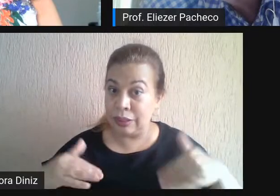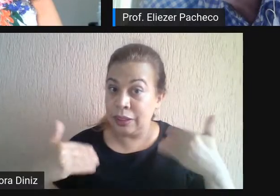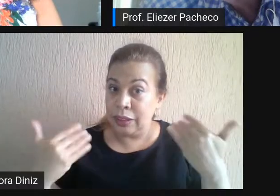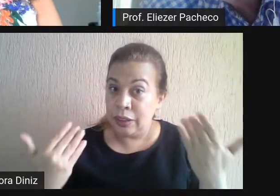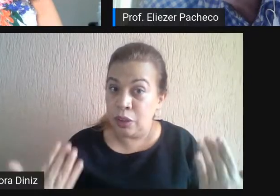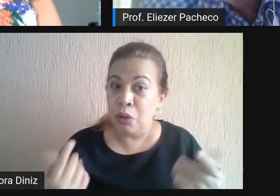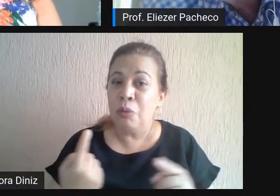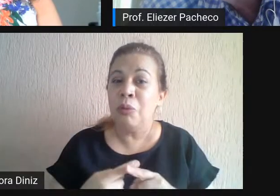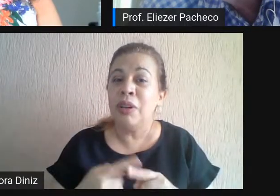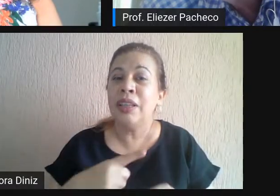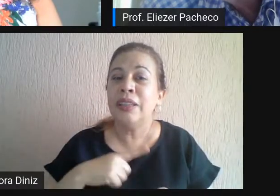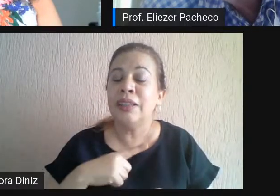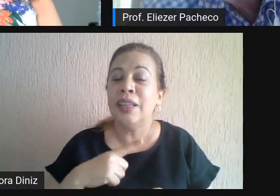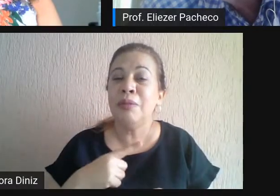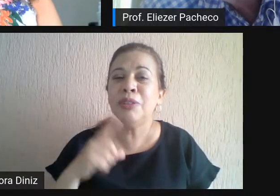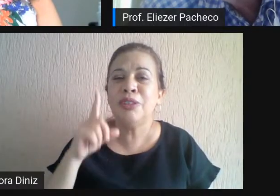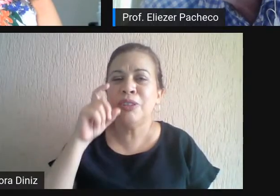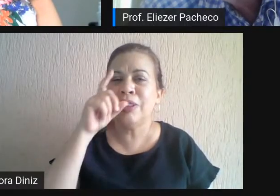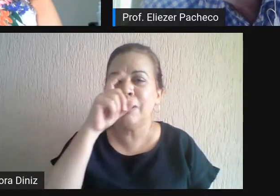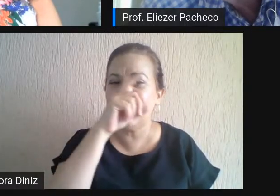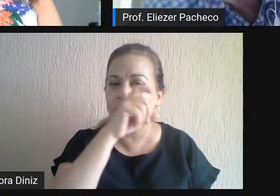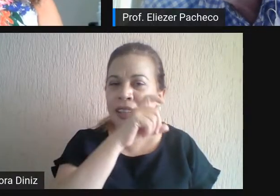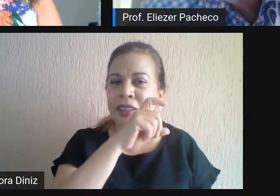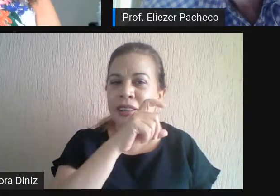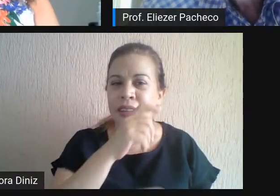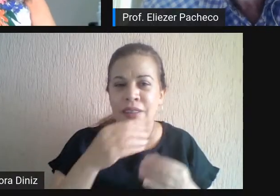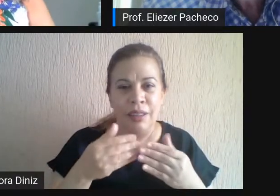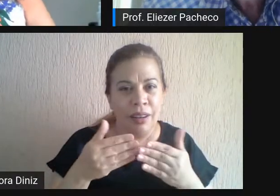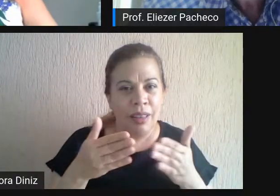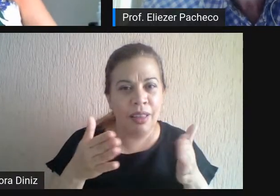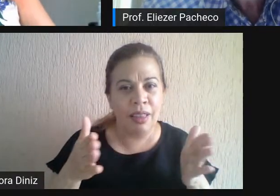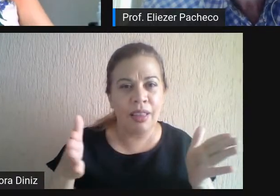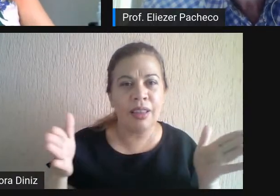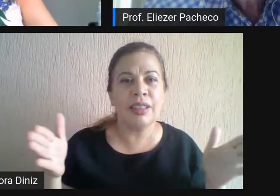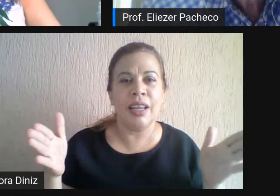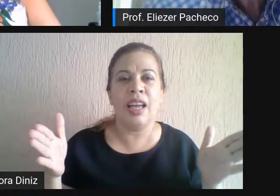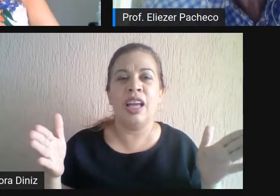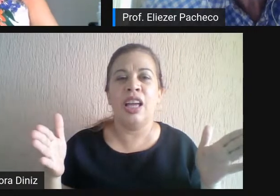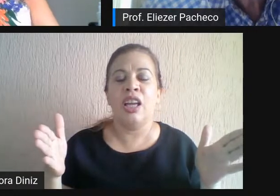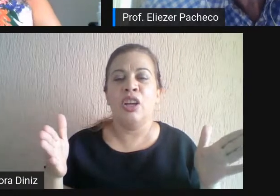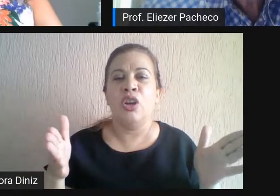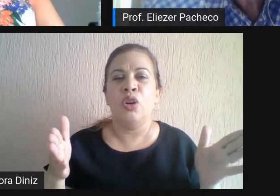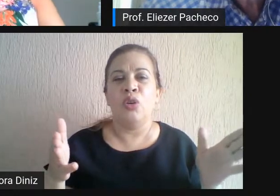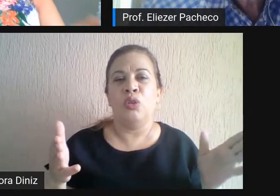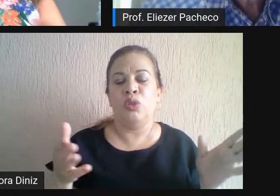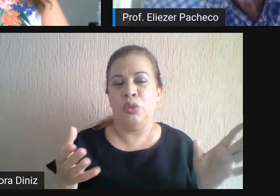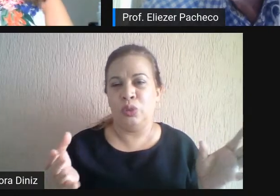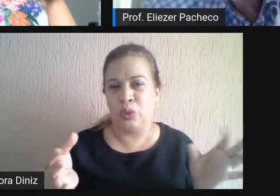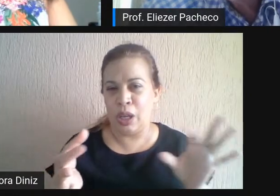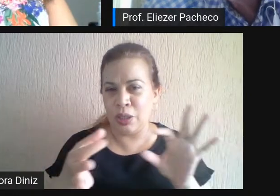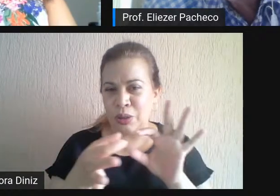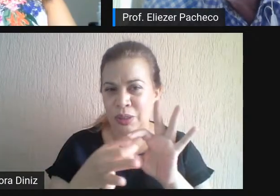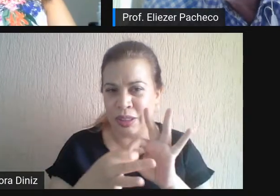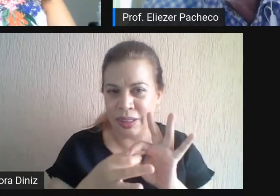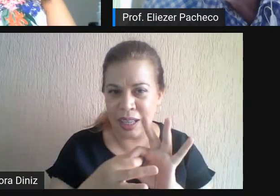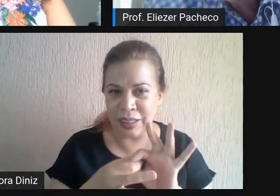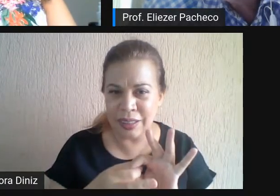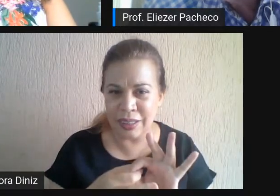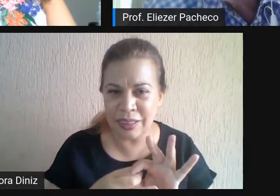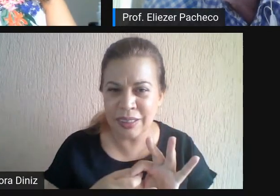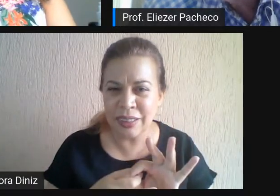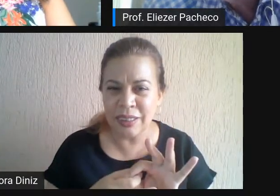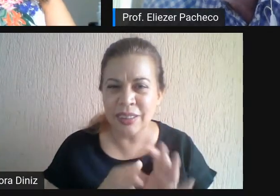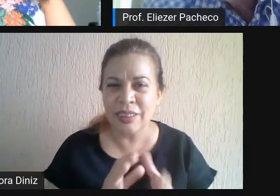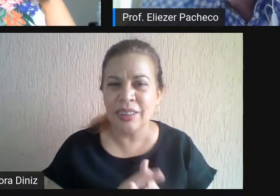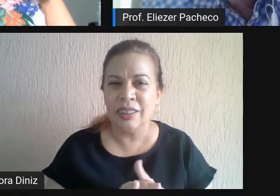ainda temos dificuldade de ampliar os vínculos entre Instituto Federal e comunidade? É a questão da extensão que o senhor destacou.